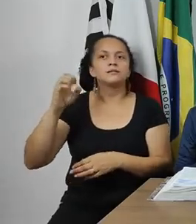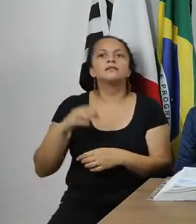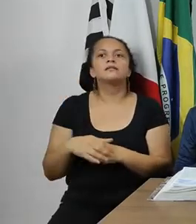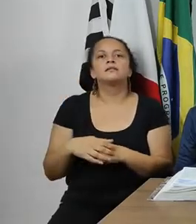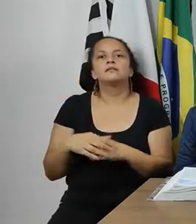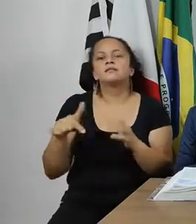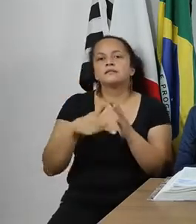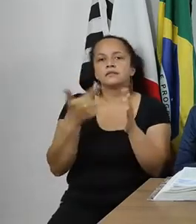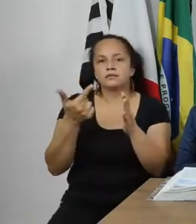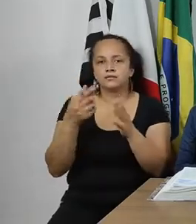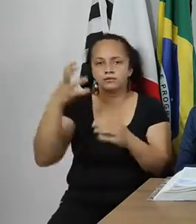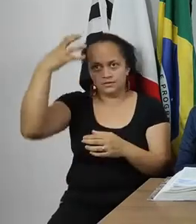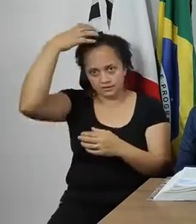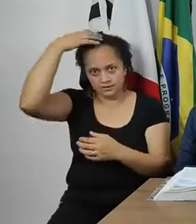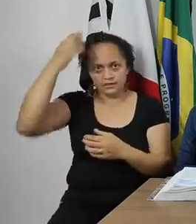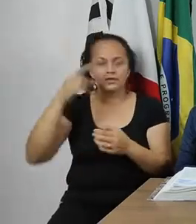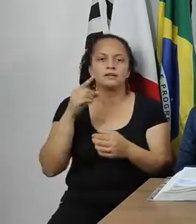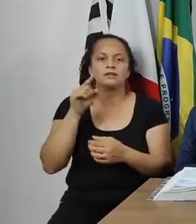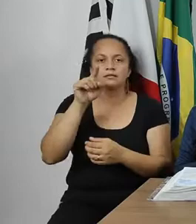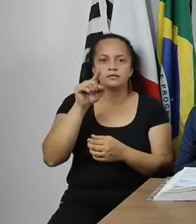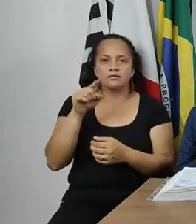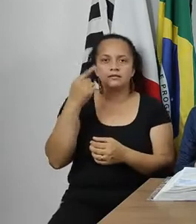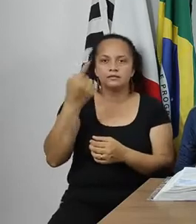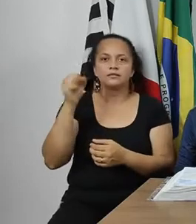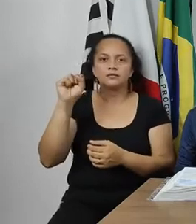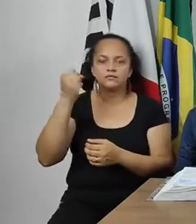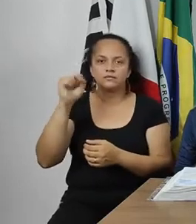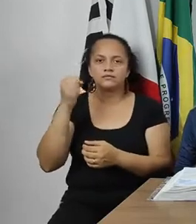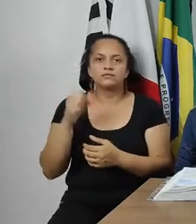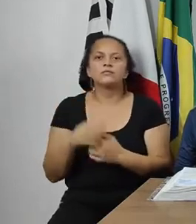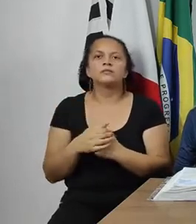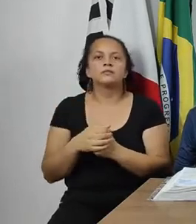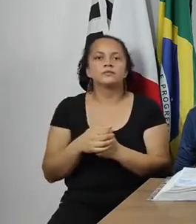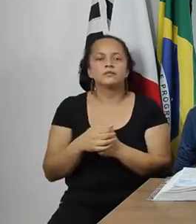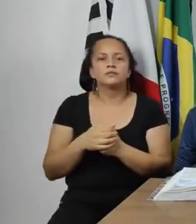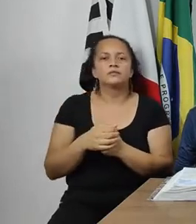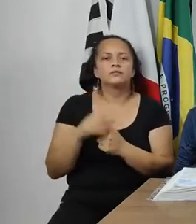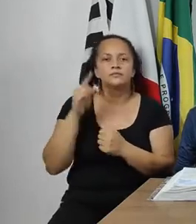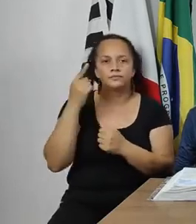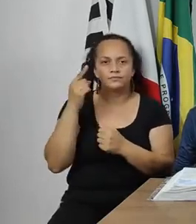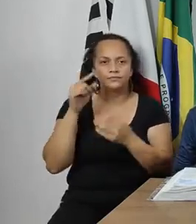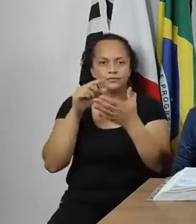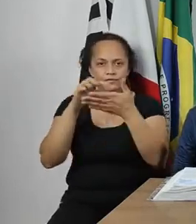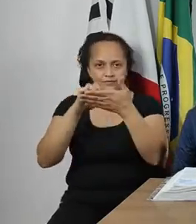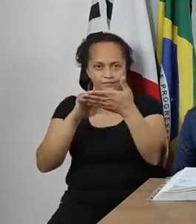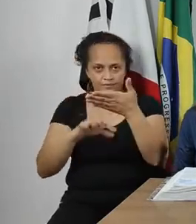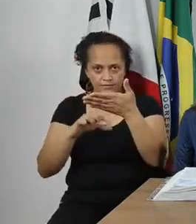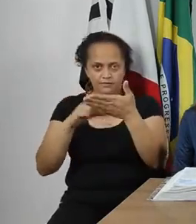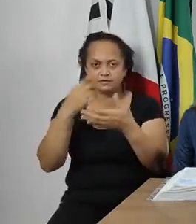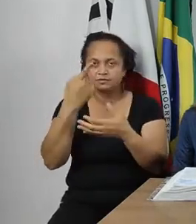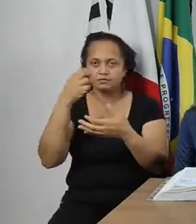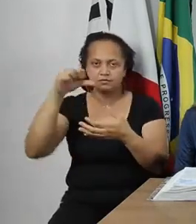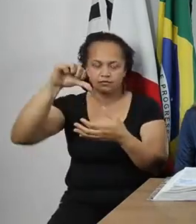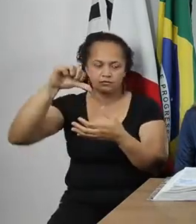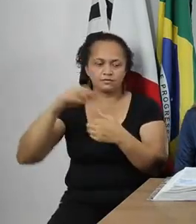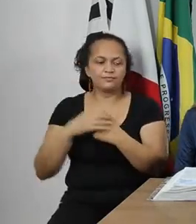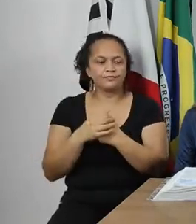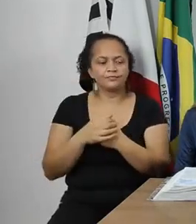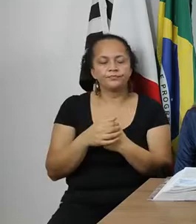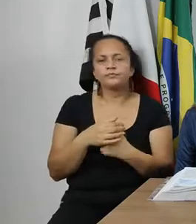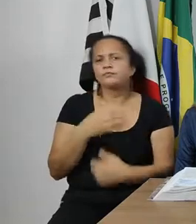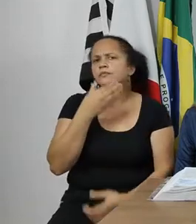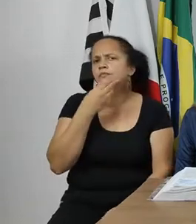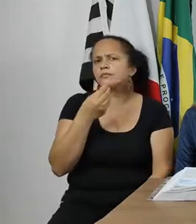só que agora a partir do versículo 19, diz o seguinte: um dos oficiais assírios lhe